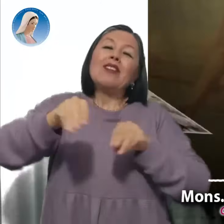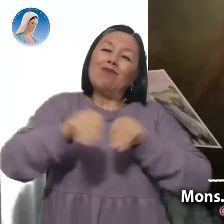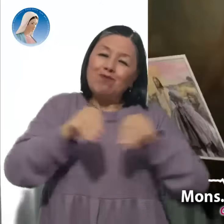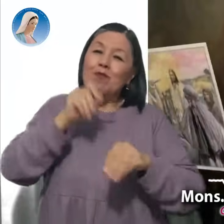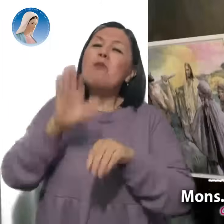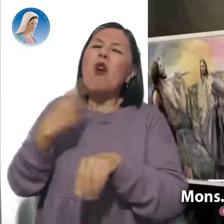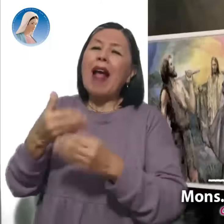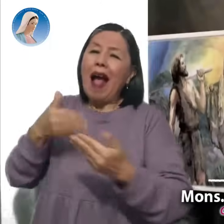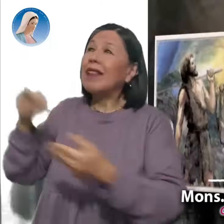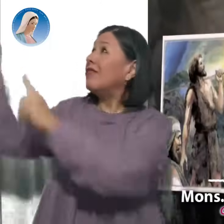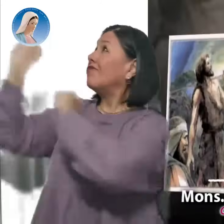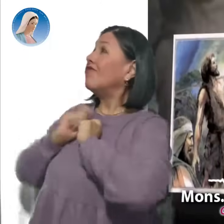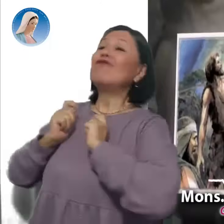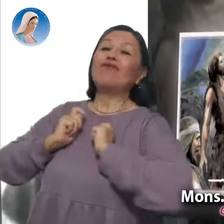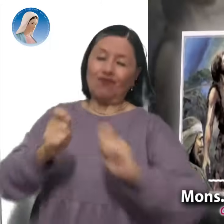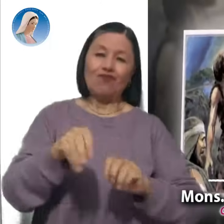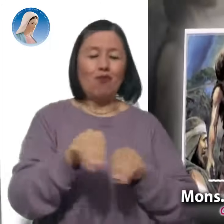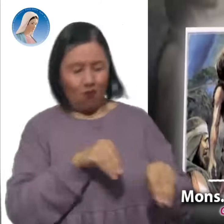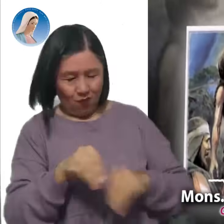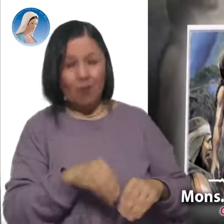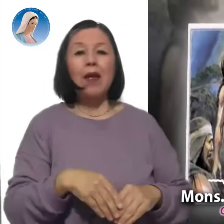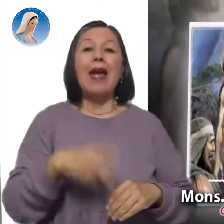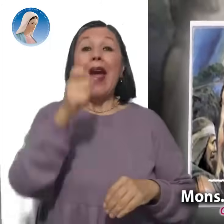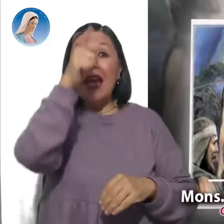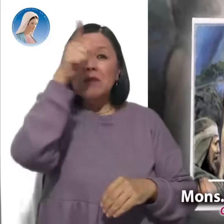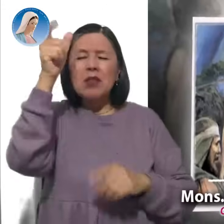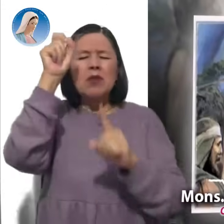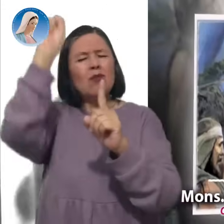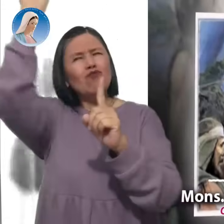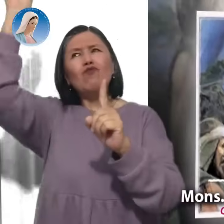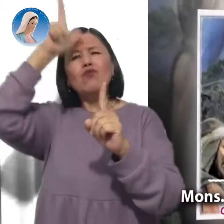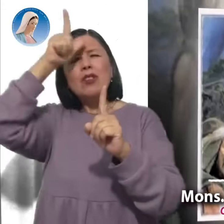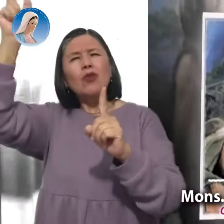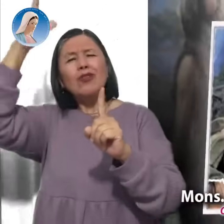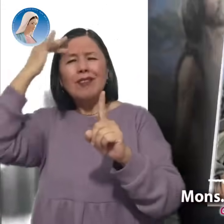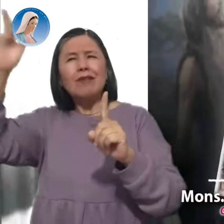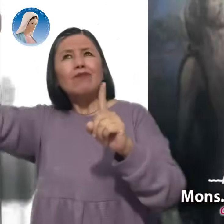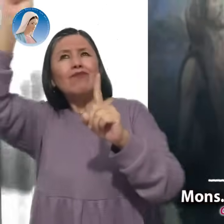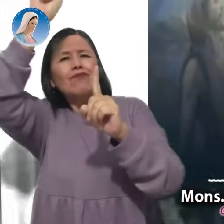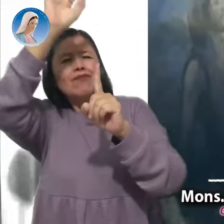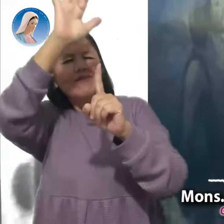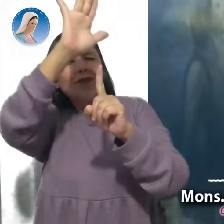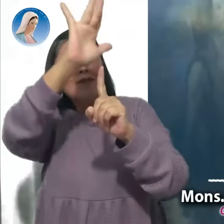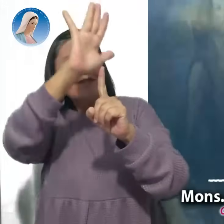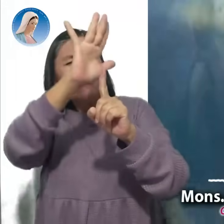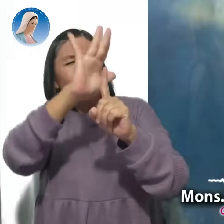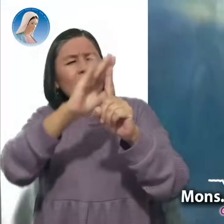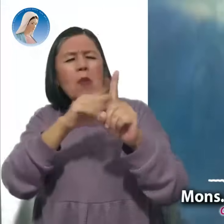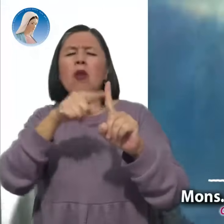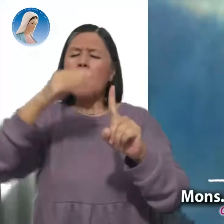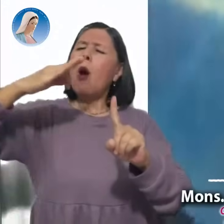el Padre le ha confiado. El Espíritu desciende sobre él porque está dispuesto y completamente